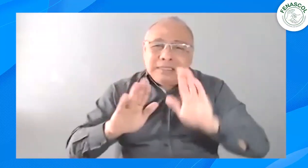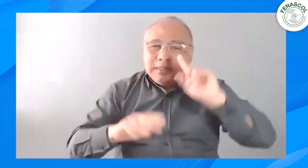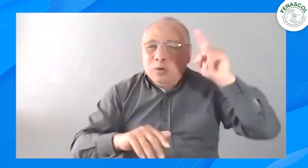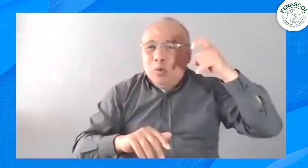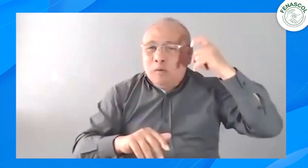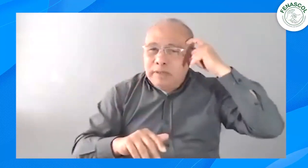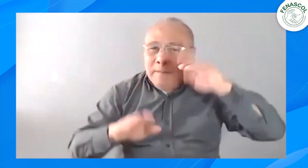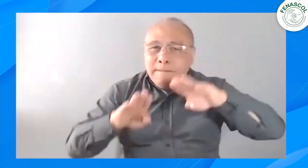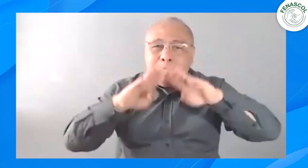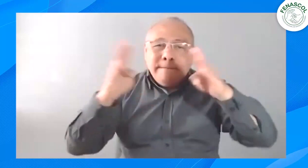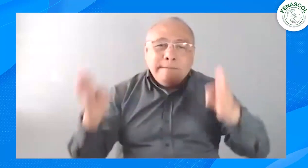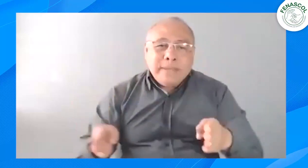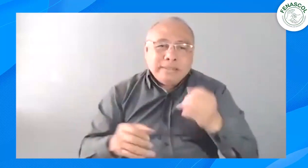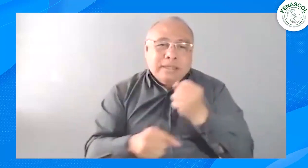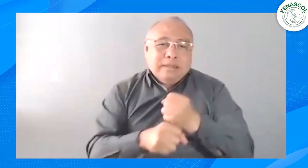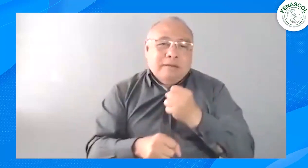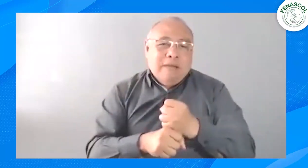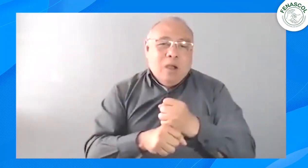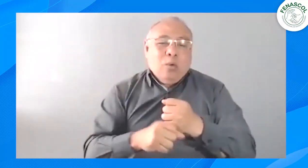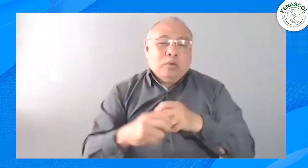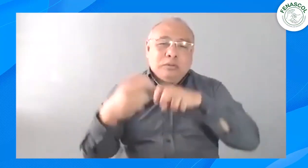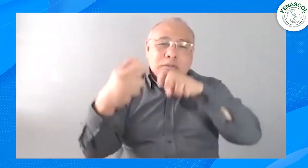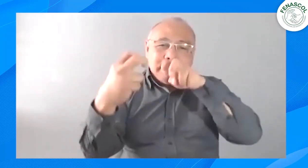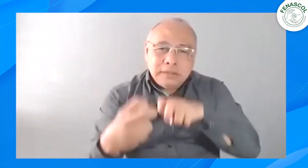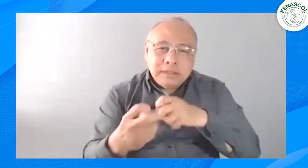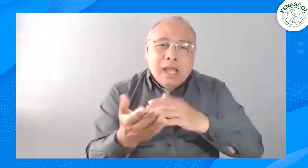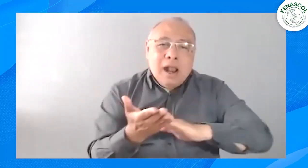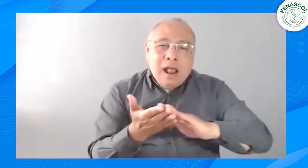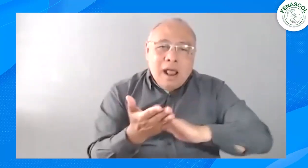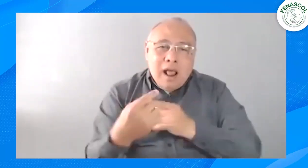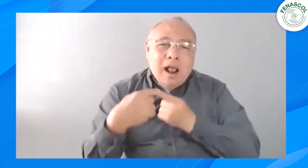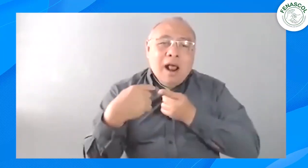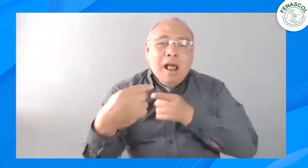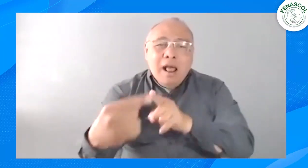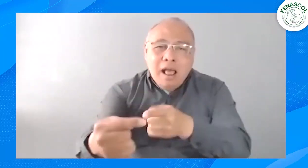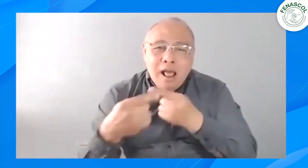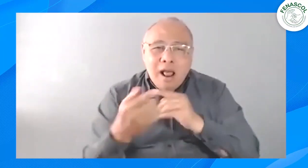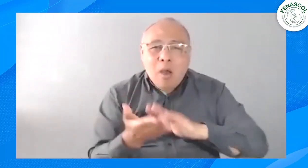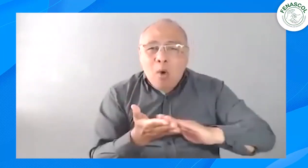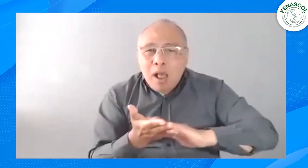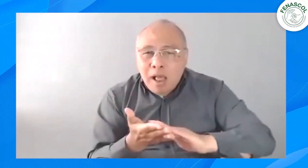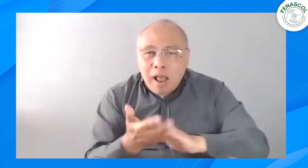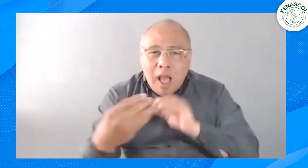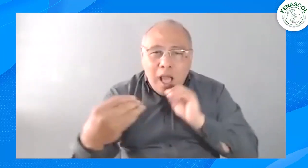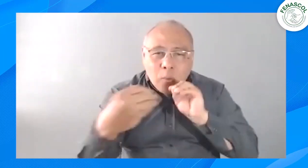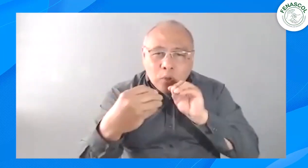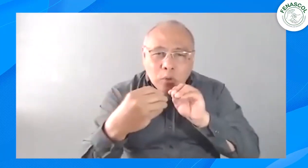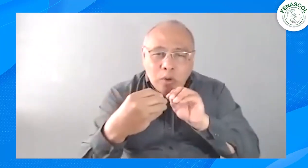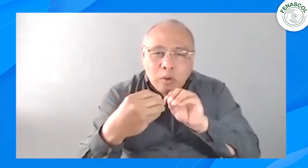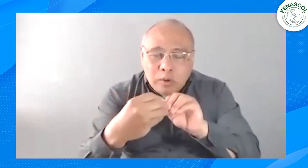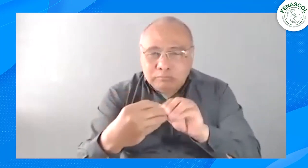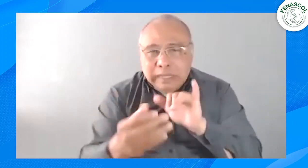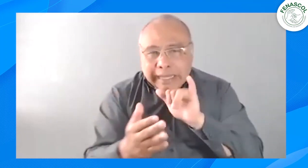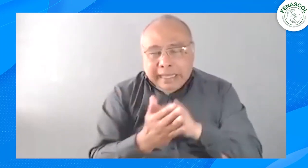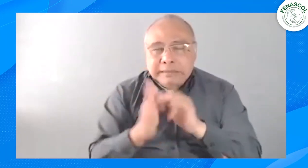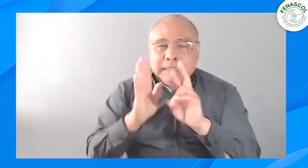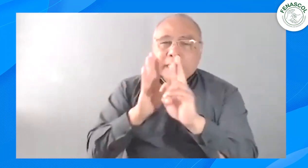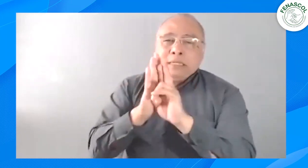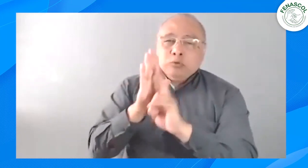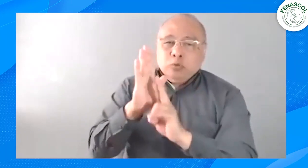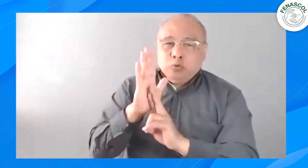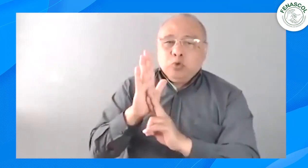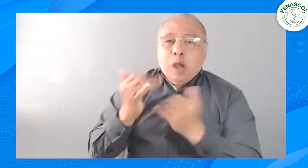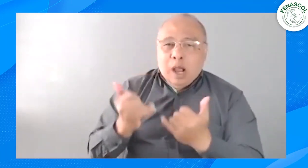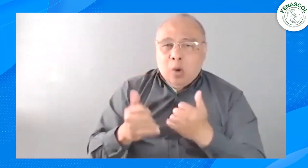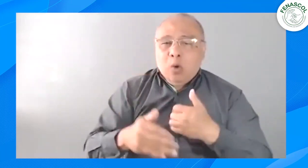que llegar a acuerdos tenemos que hacerlo de una manera paulatina sin embargo esto va a ser de una manera simultánea a lo que tiene